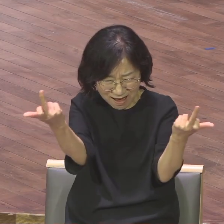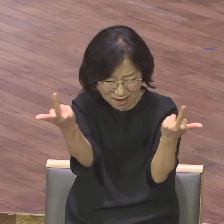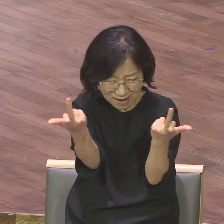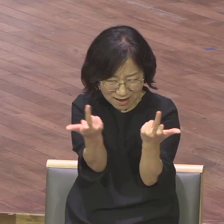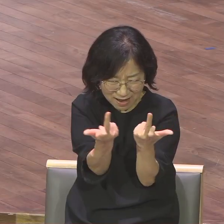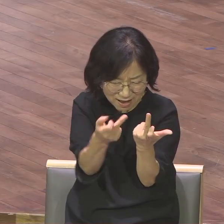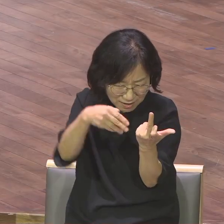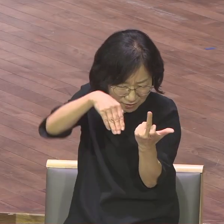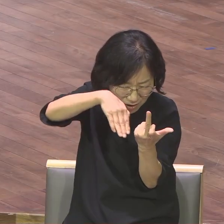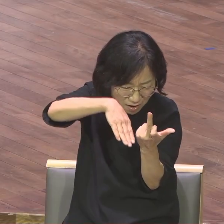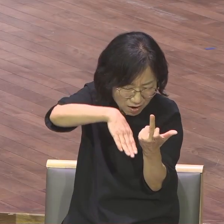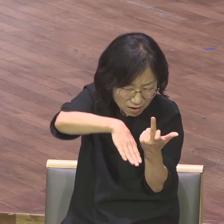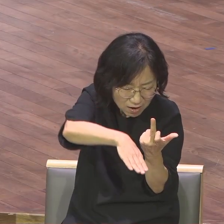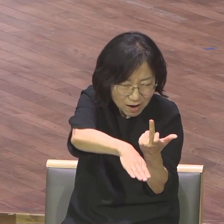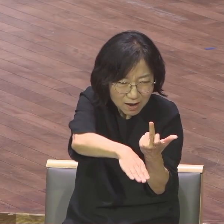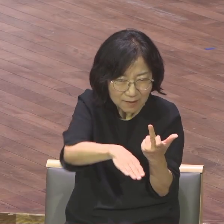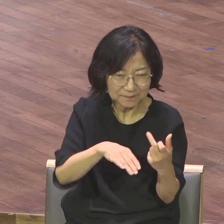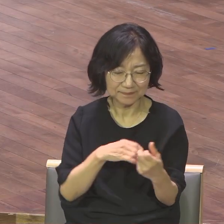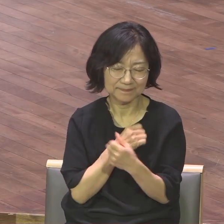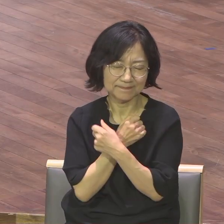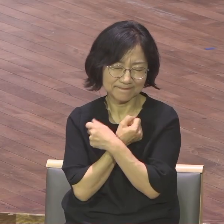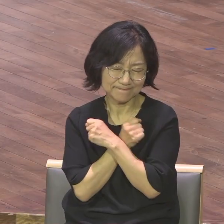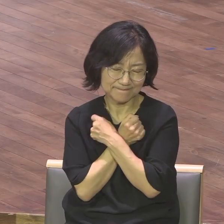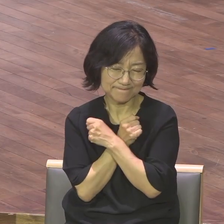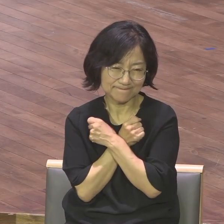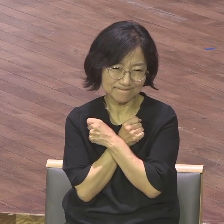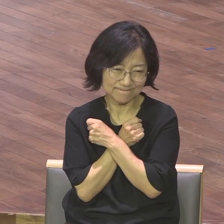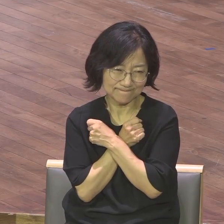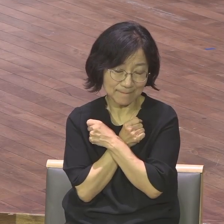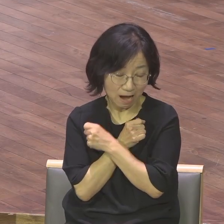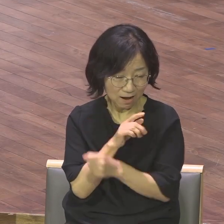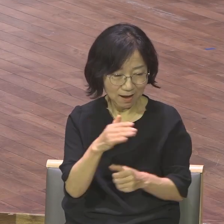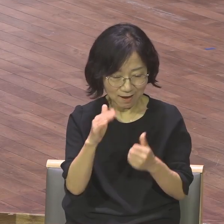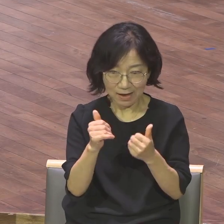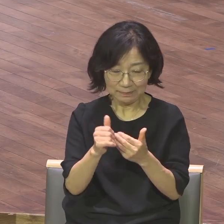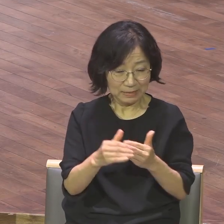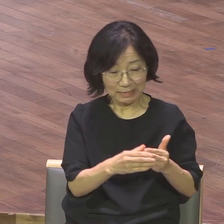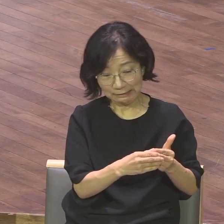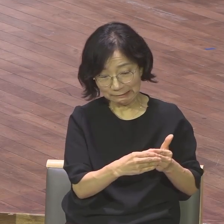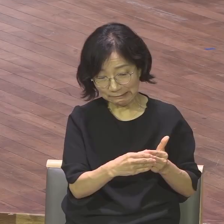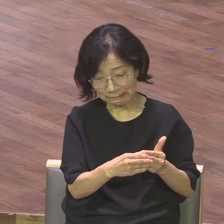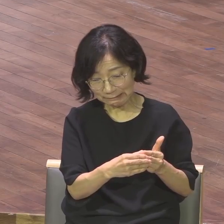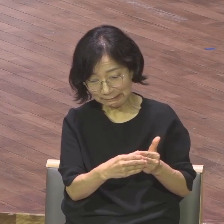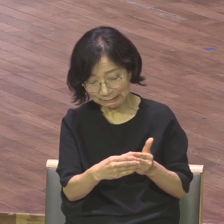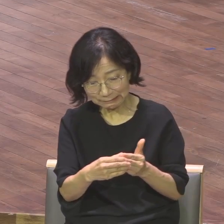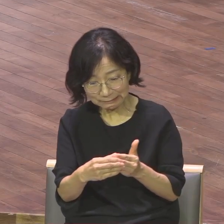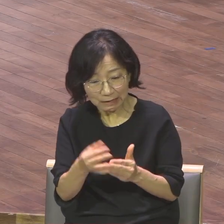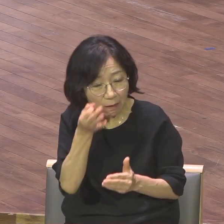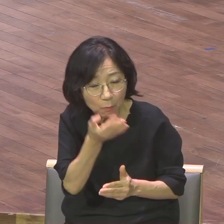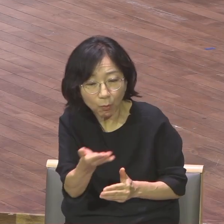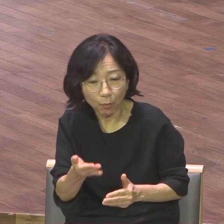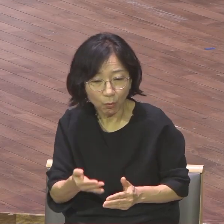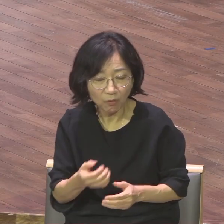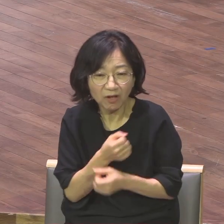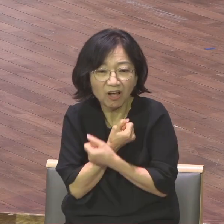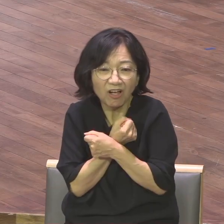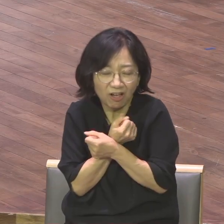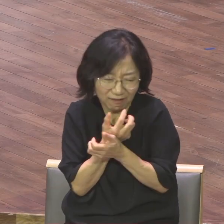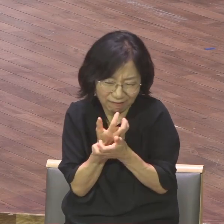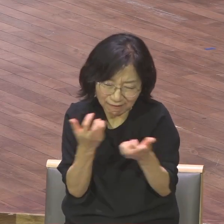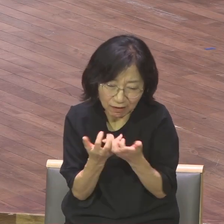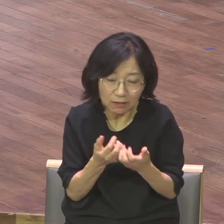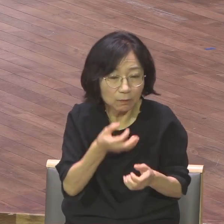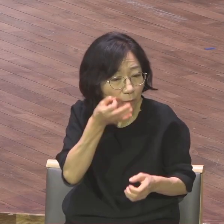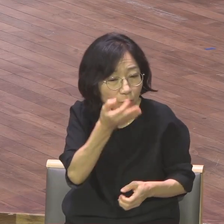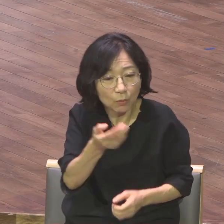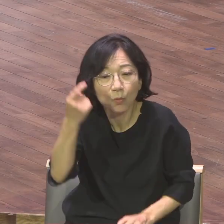엄청난 골짜기로 하나님께서 에스겔을 데리고 가신 이유가 어디였느냐? 왜